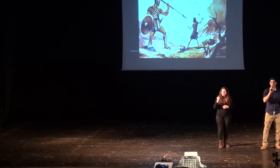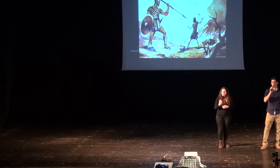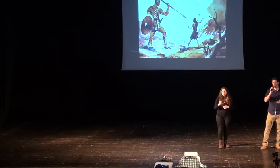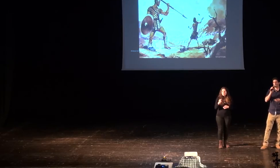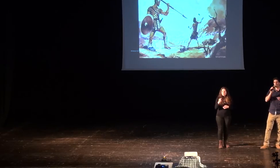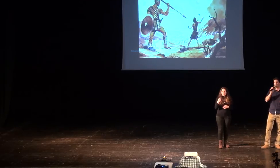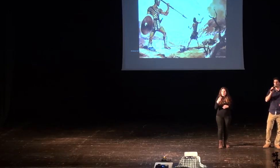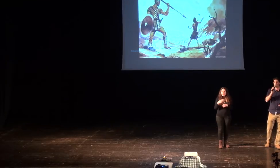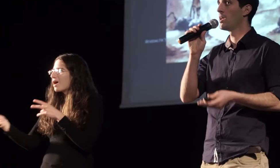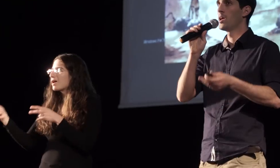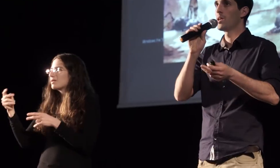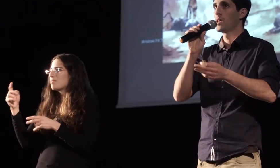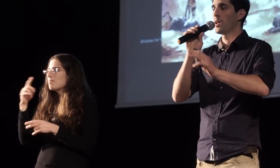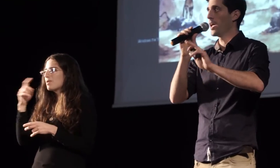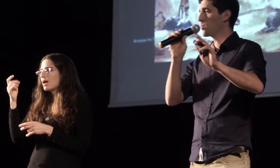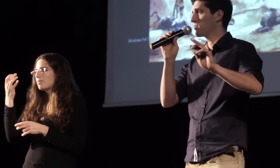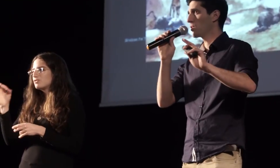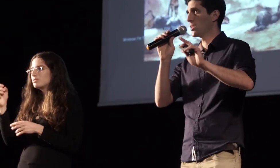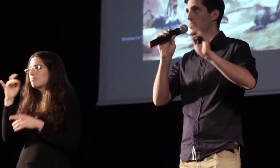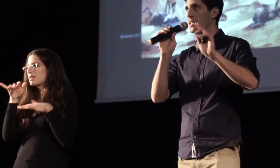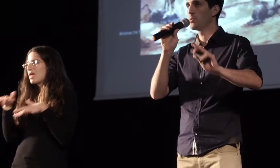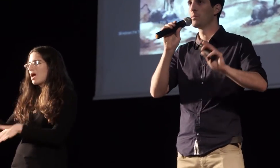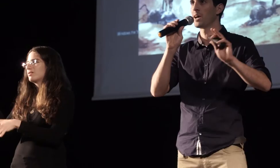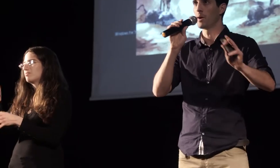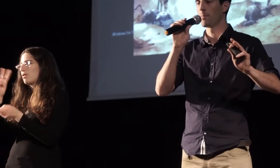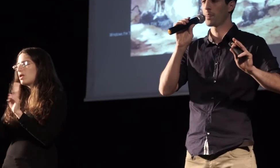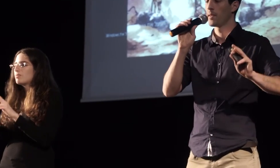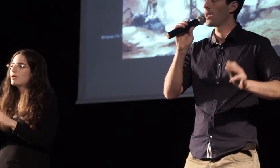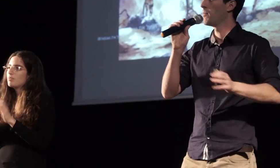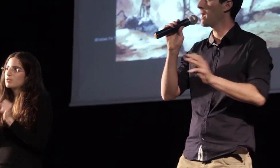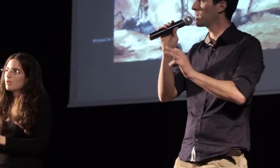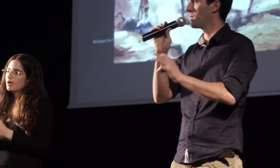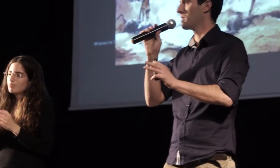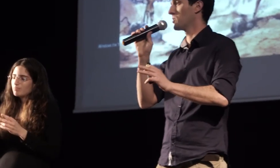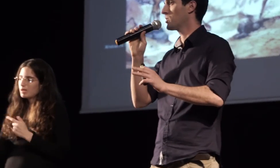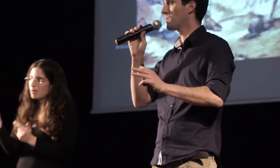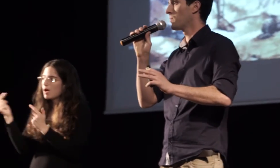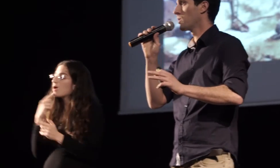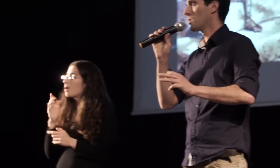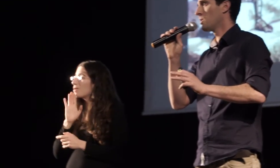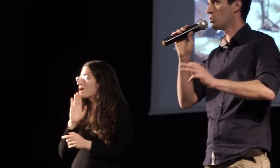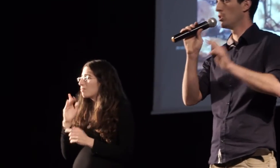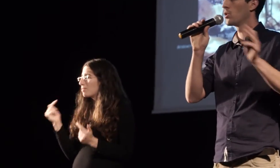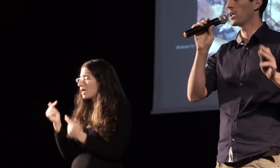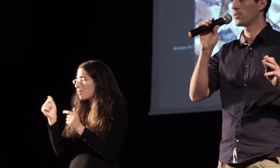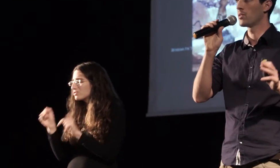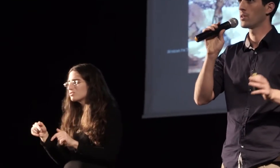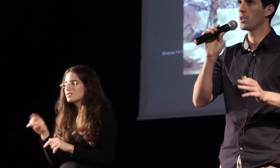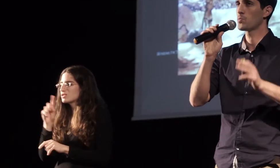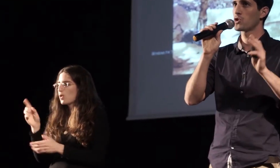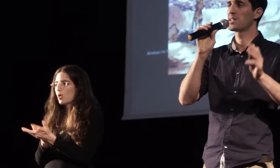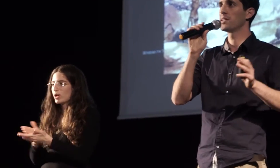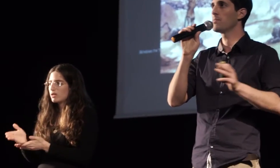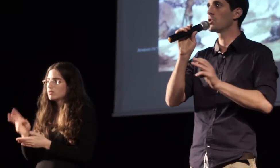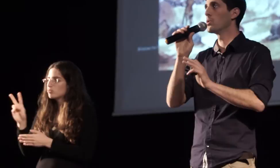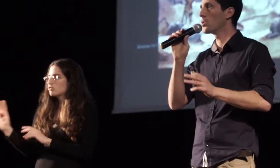בישראל, 150 מיליארד בעולם? אין פה ספקות, אנחנו נמצאים פה במלחמה. הבעיה המלחמה הזאת זה שהיא לא הוגנת. יש